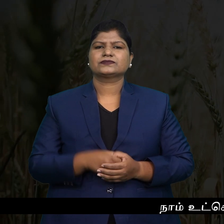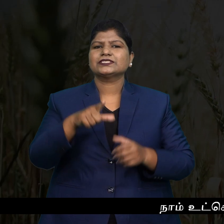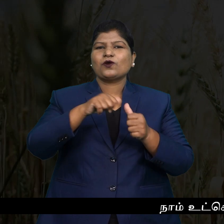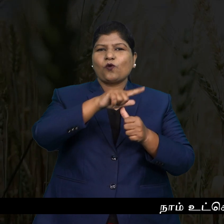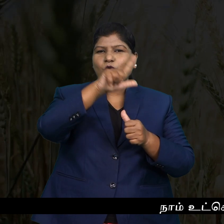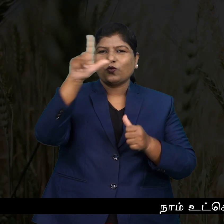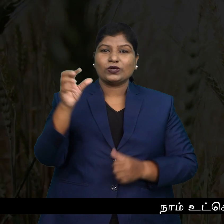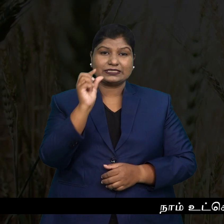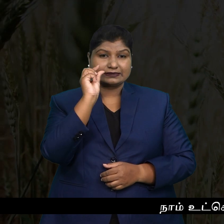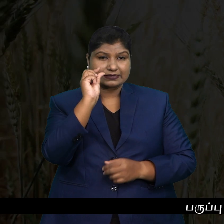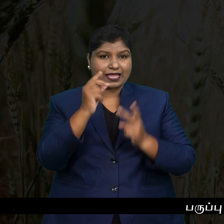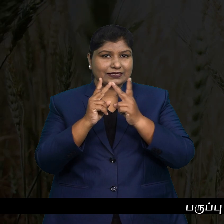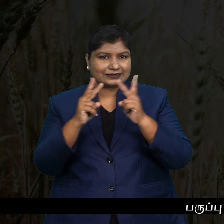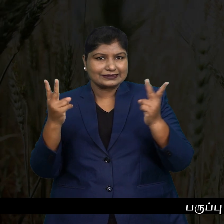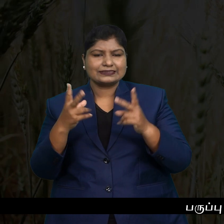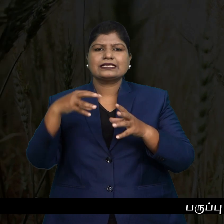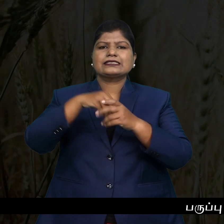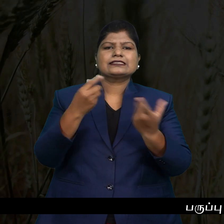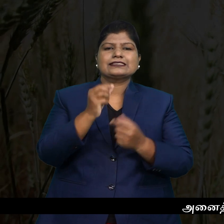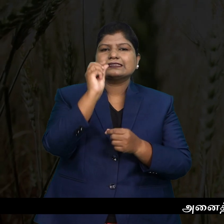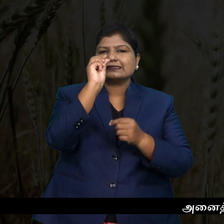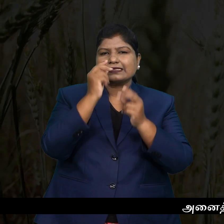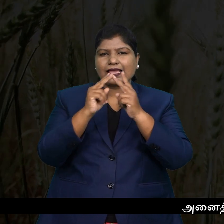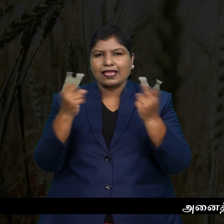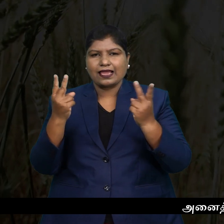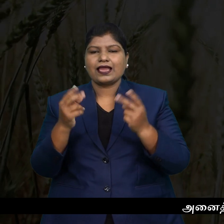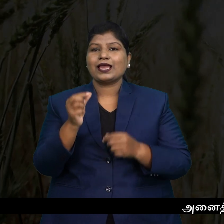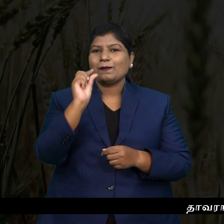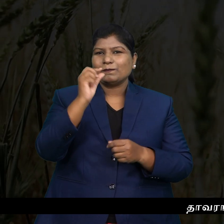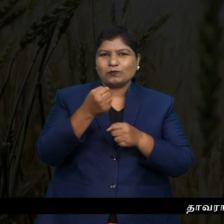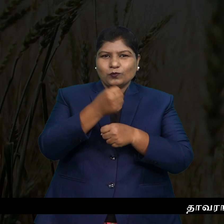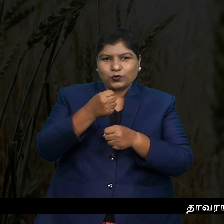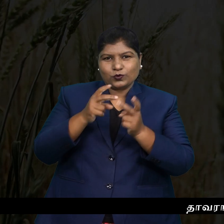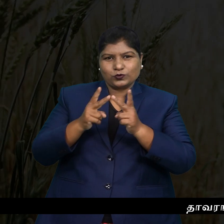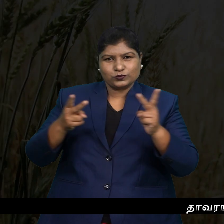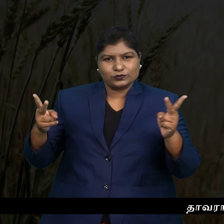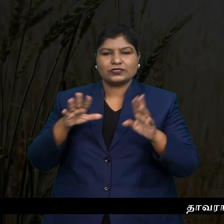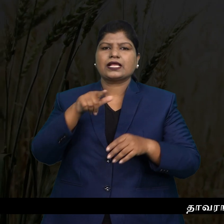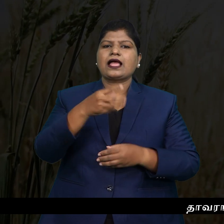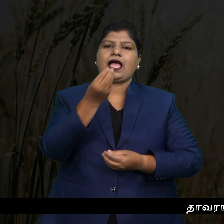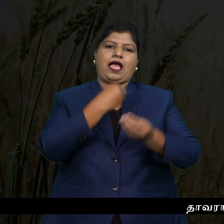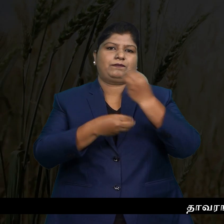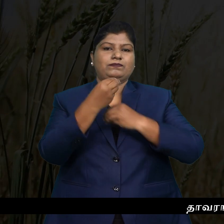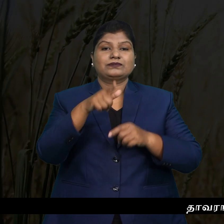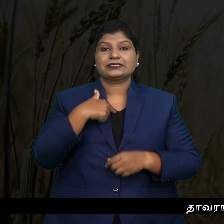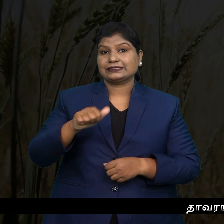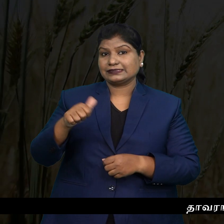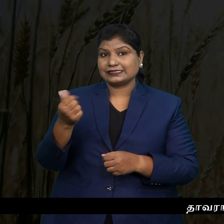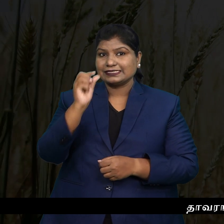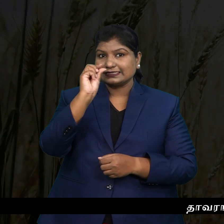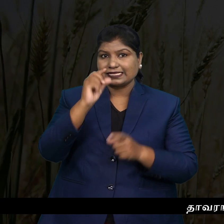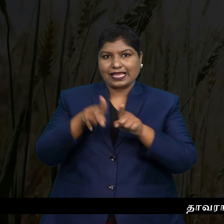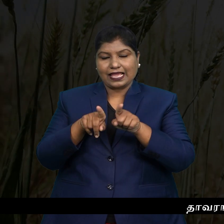நாம் உட்கொள்ளும் தானியங்கள், பருப்பு வகைகள் உட்பட அனைத்து தானியங்களும் தாவரங்களின் விதைகள்.